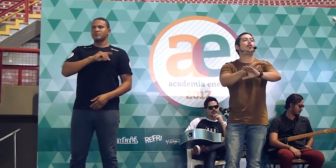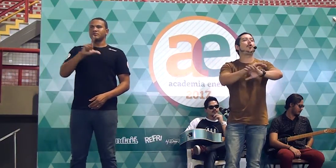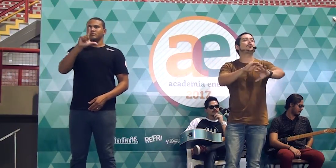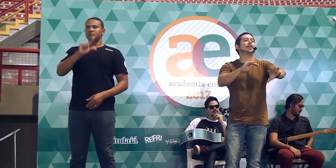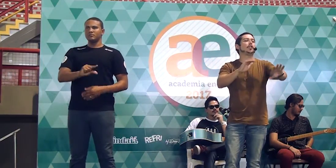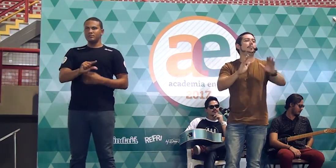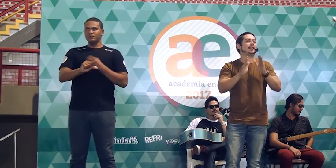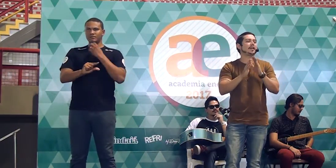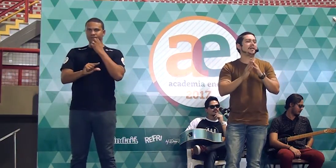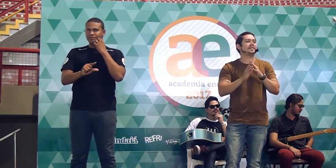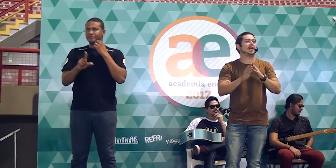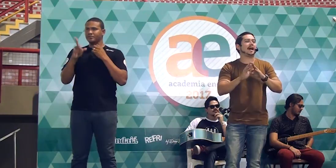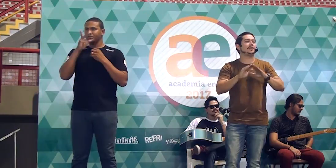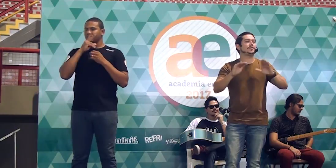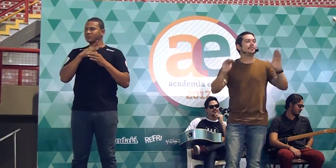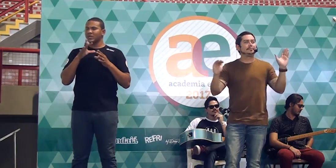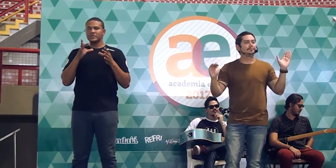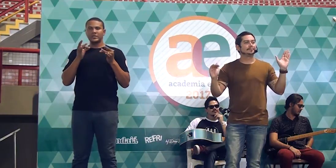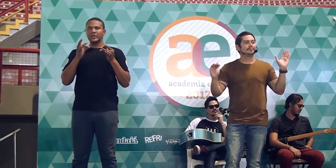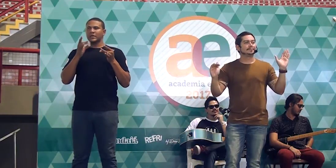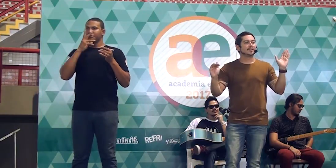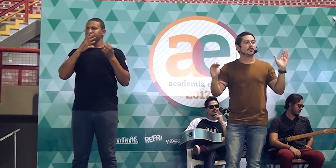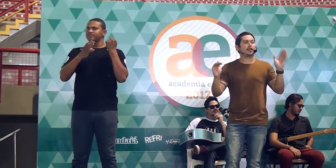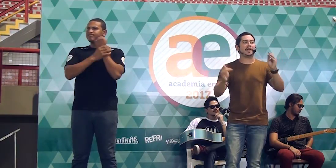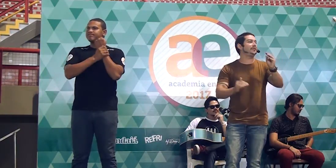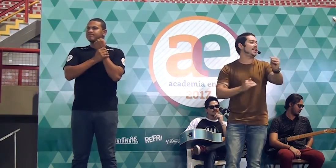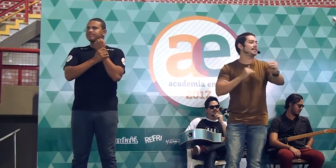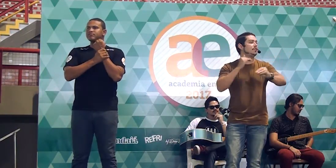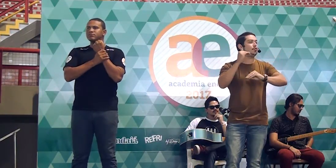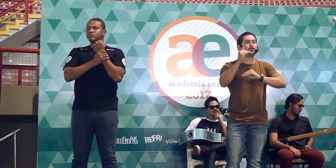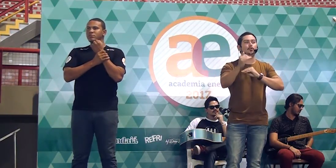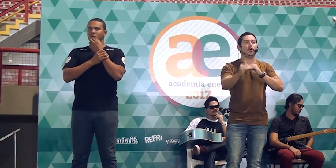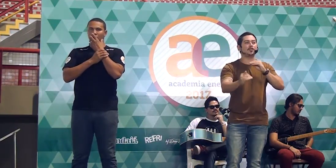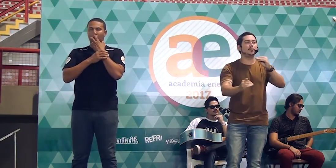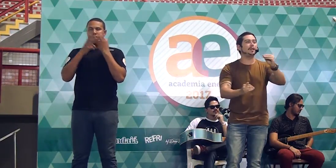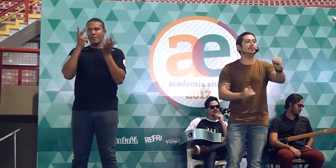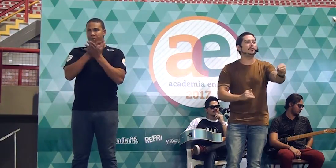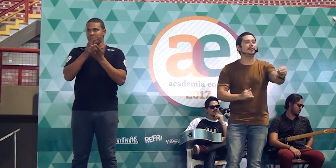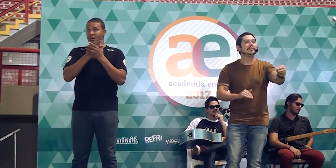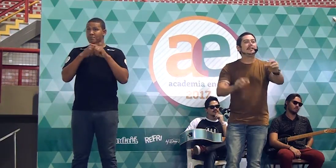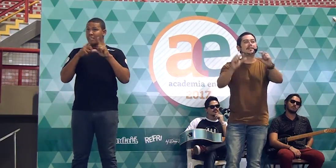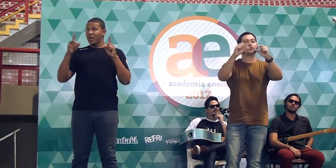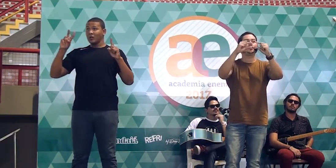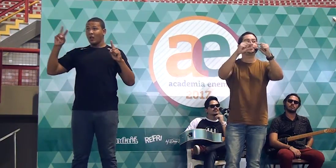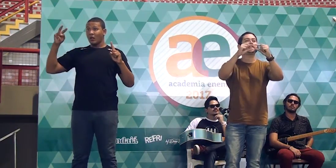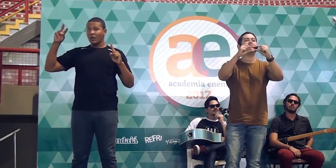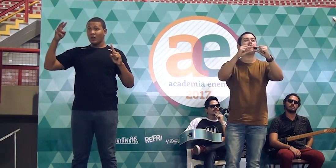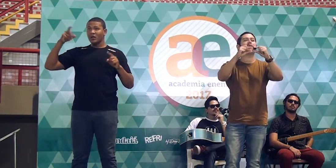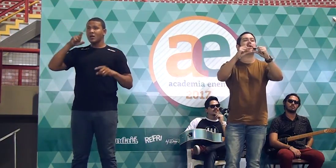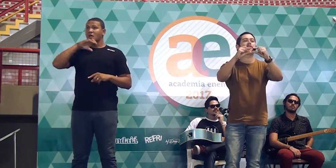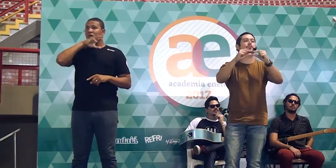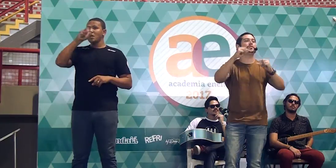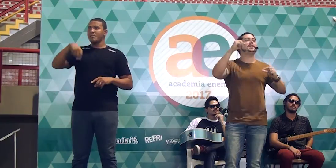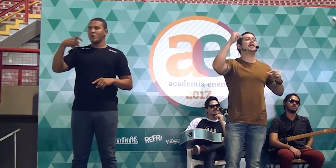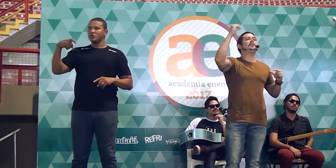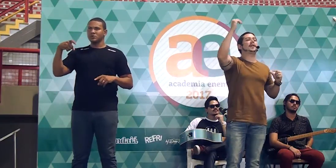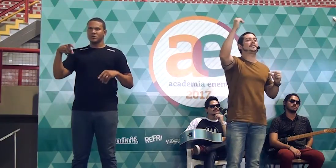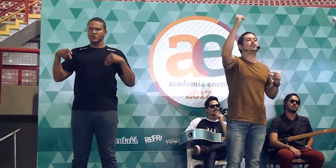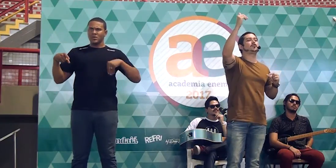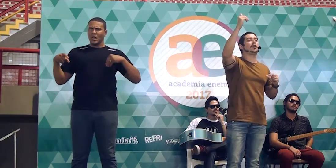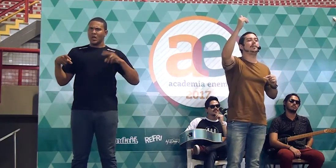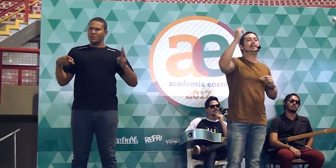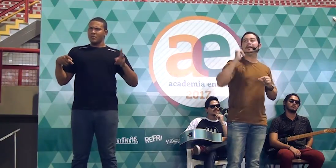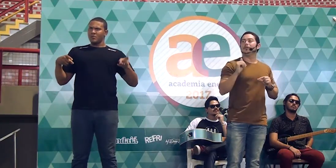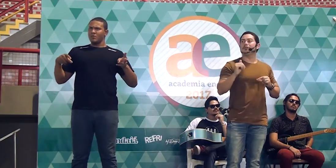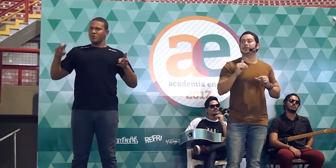ok? Congelou praticamente salários, só que a inflação continuou subindo. Se tu tem um salário fixo e a